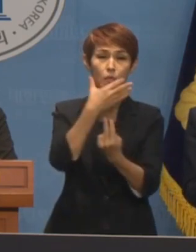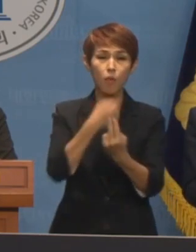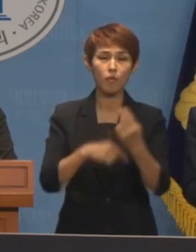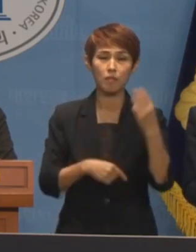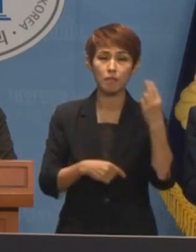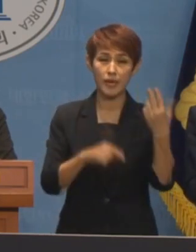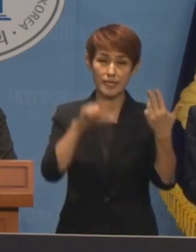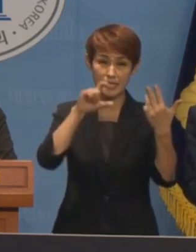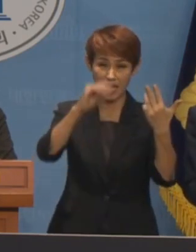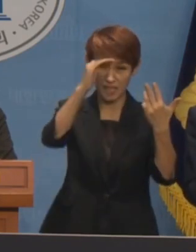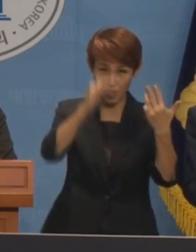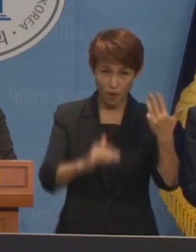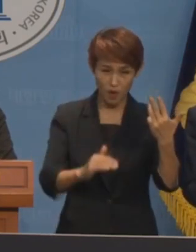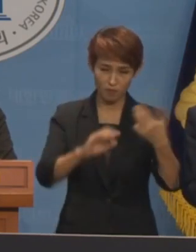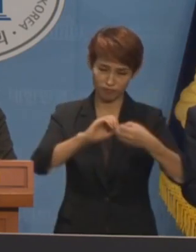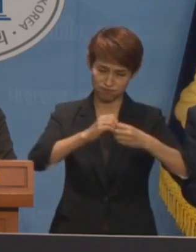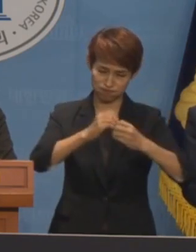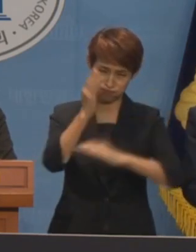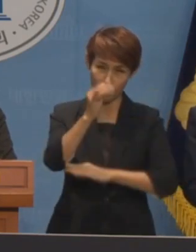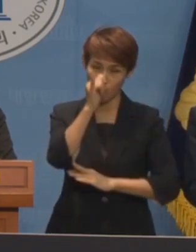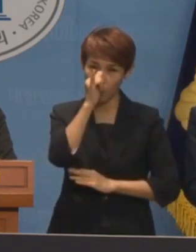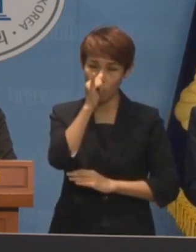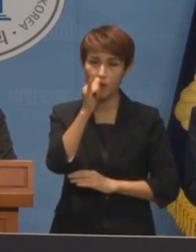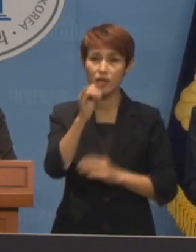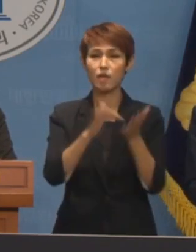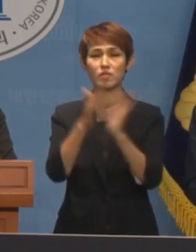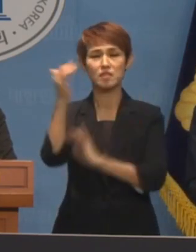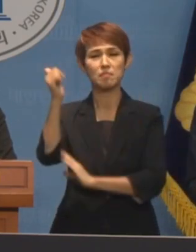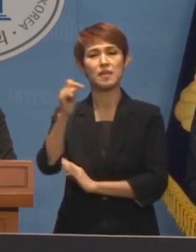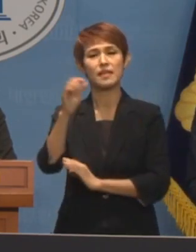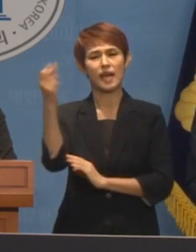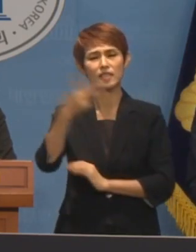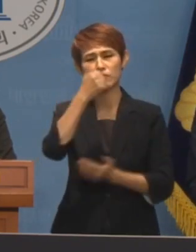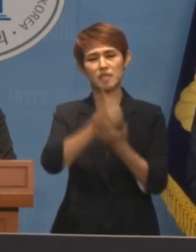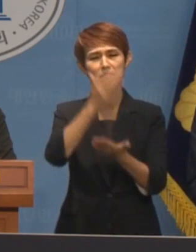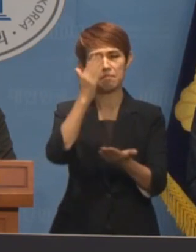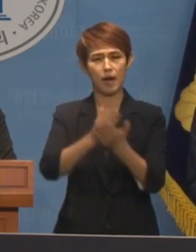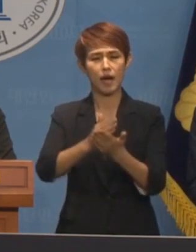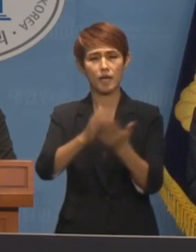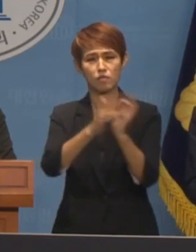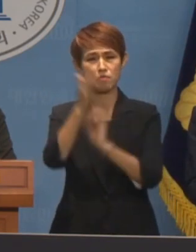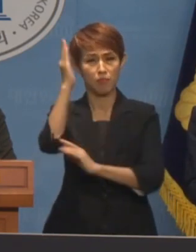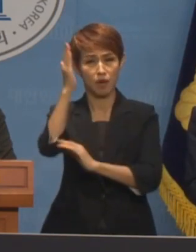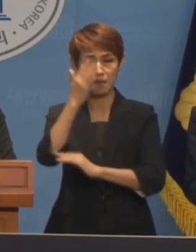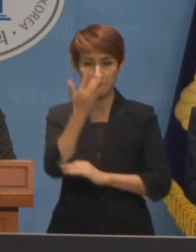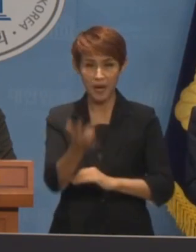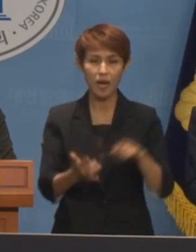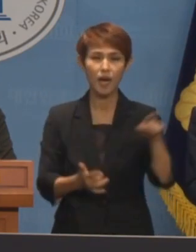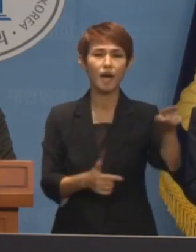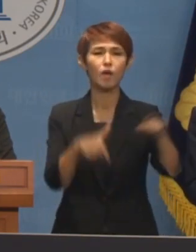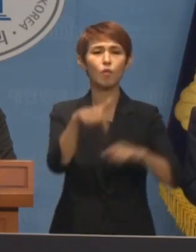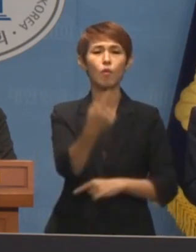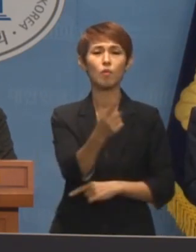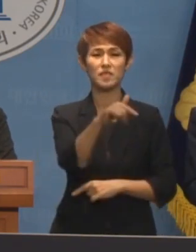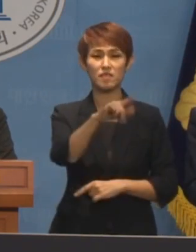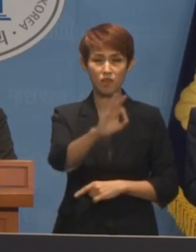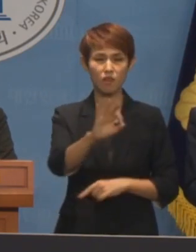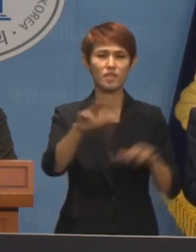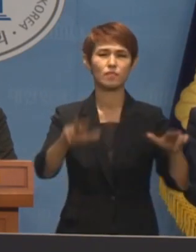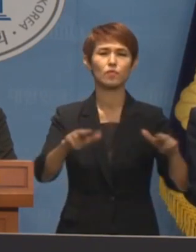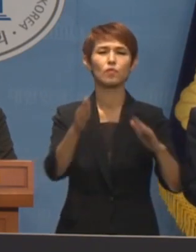다시는 죄를 범하지 말라고 하신 예수님의 말씀을 누각시키고 기독교인 후보자를 매도한 고민정 의원은 즉시